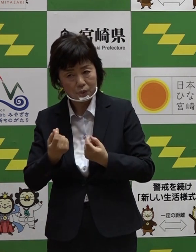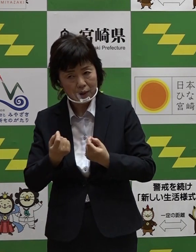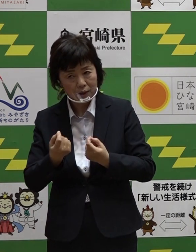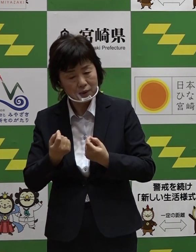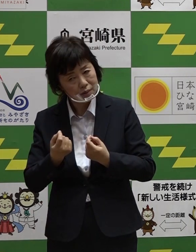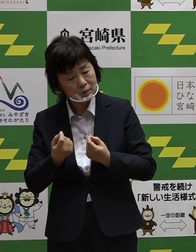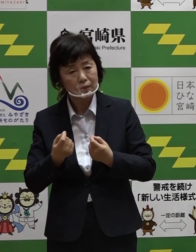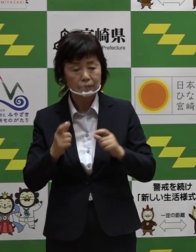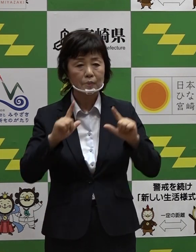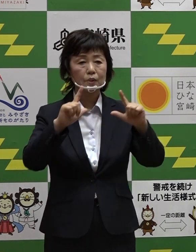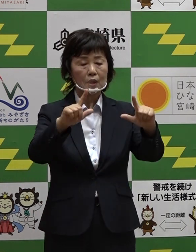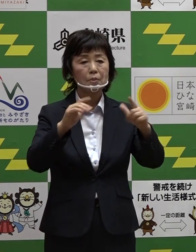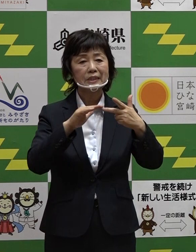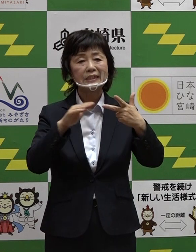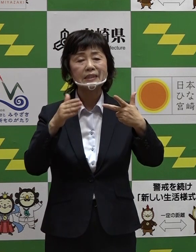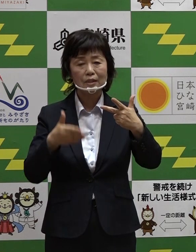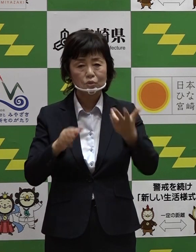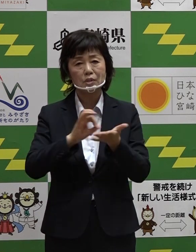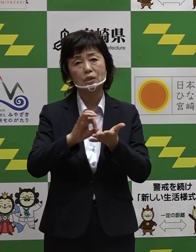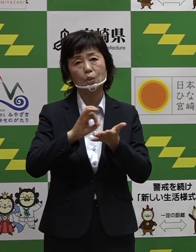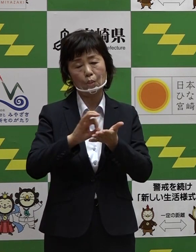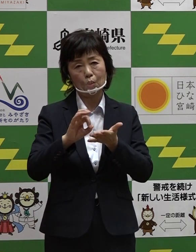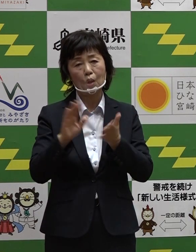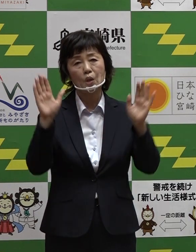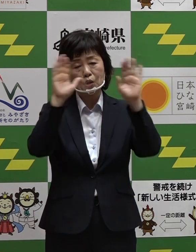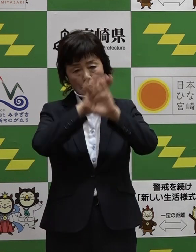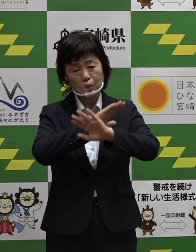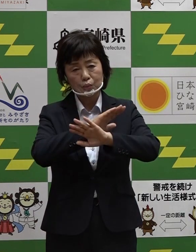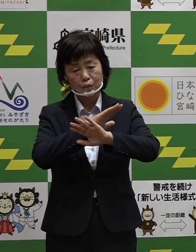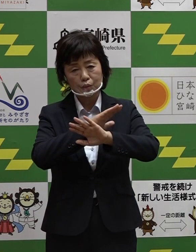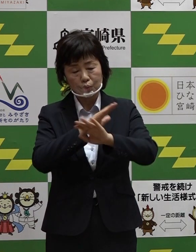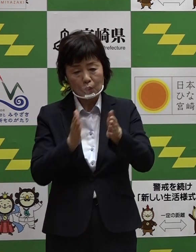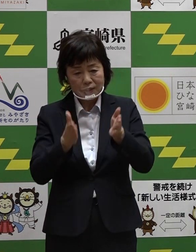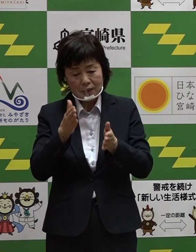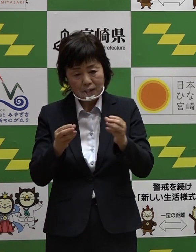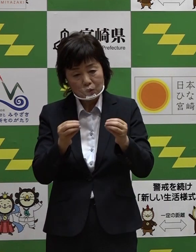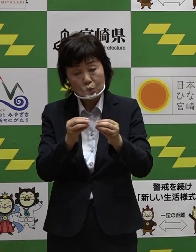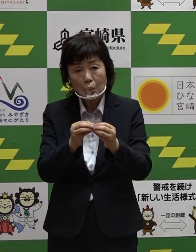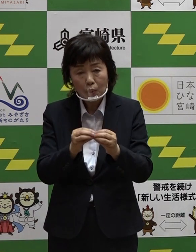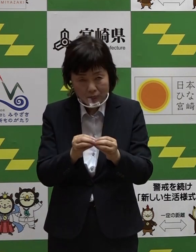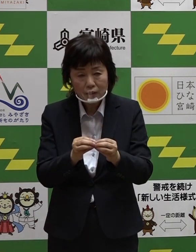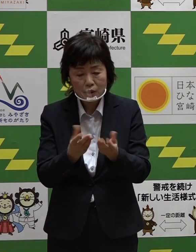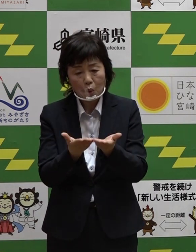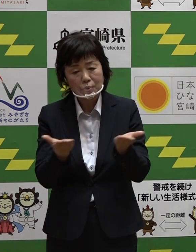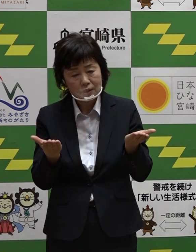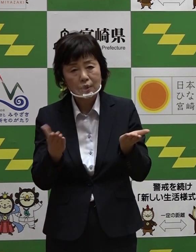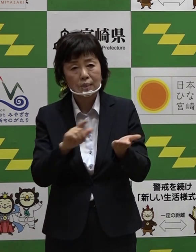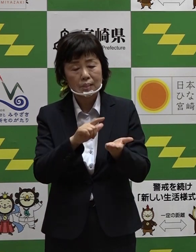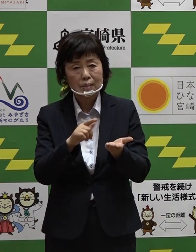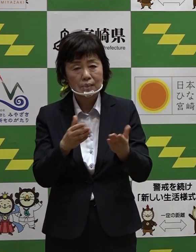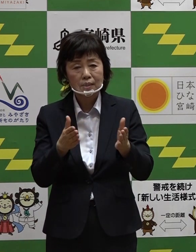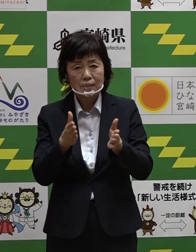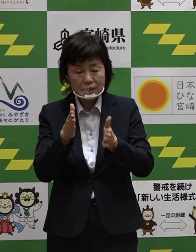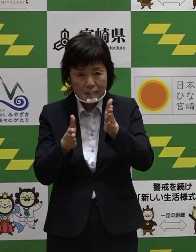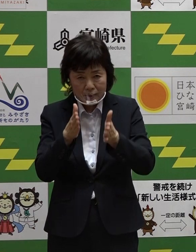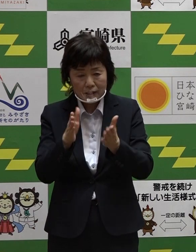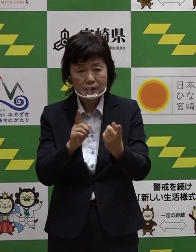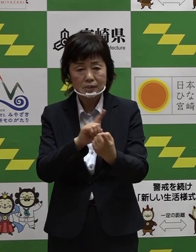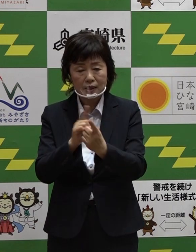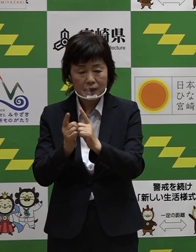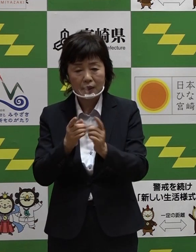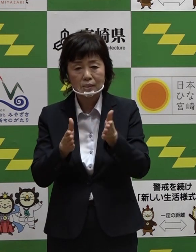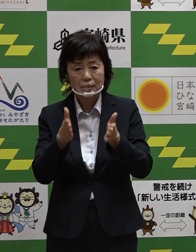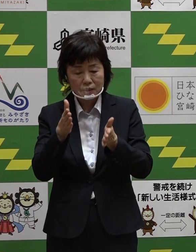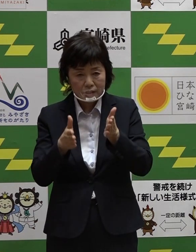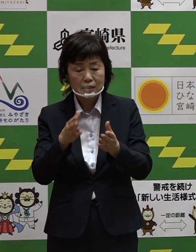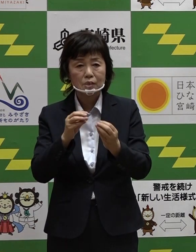ね、やはり、夜の繁華街、接客を伴うものなどのですね、接待を伴うような施設